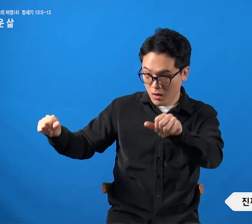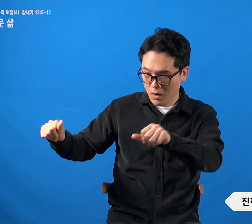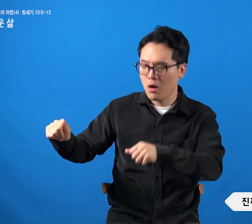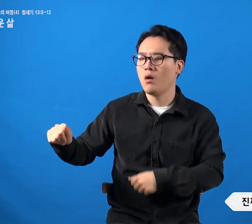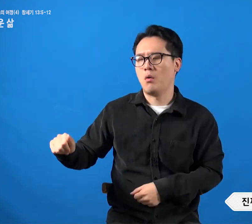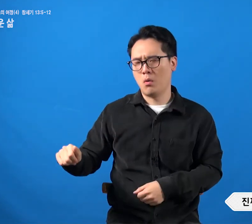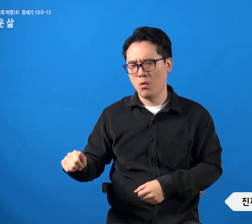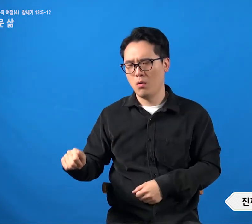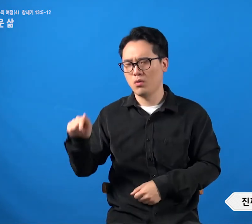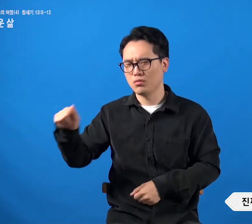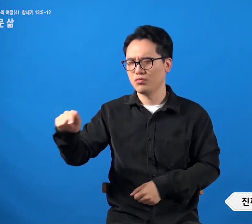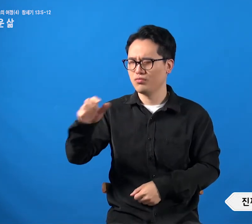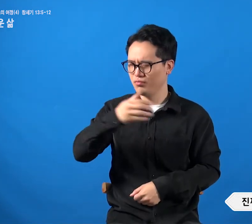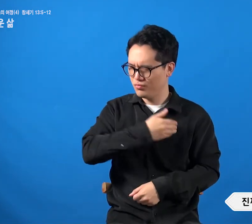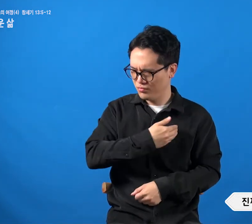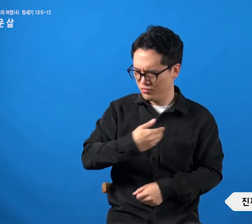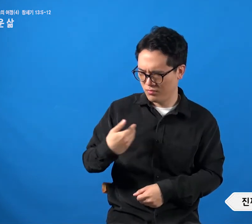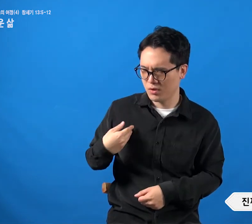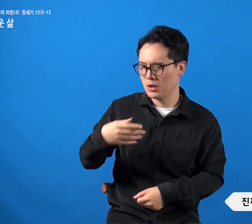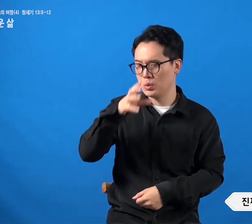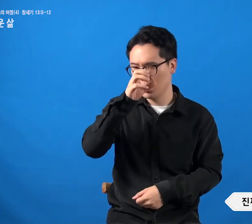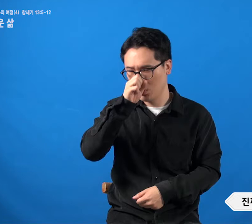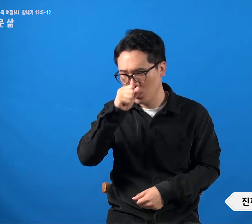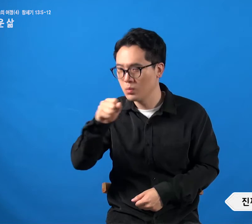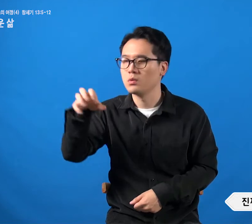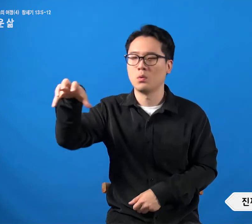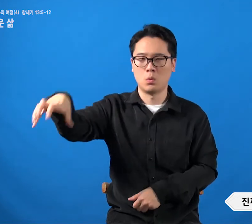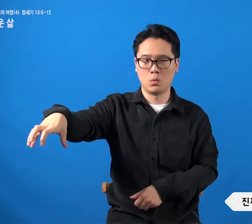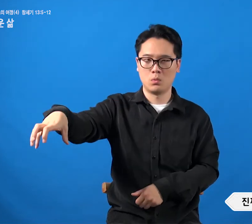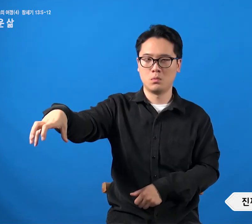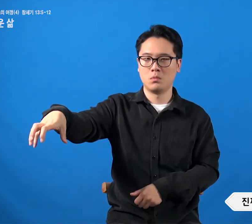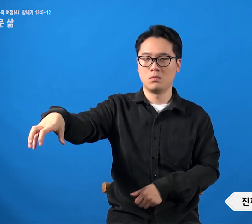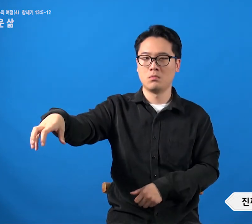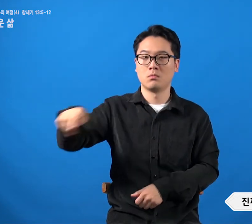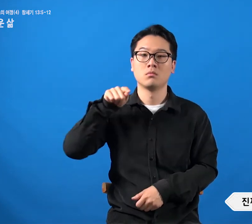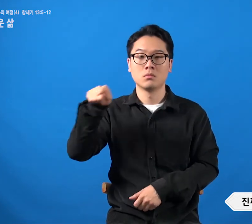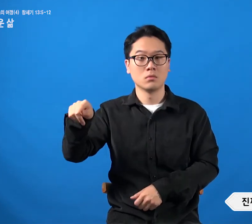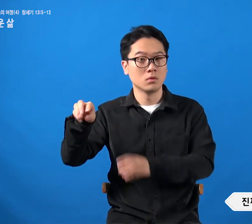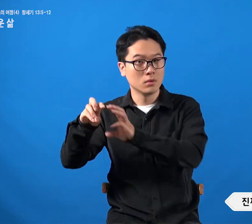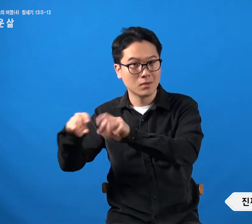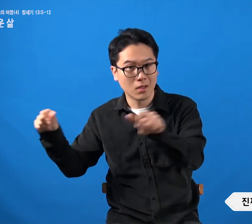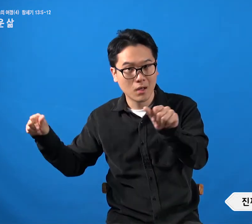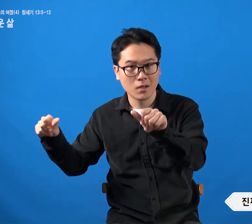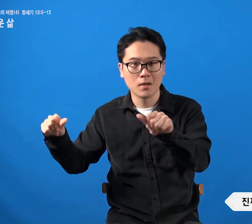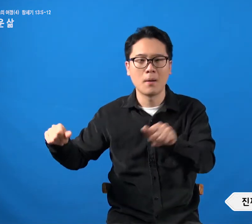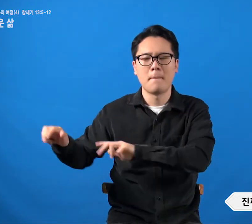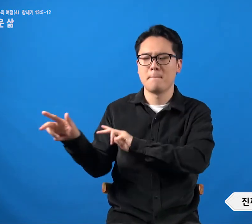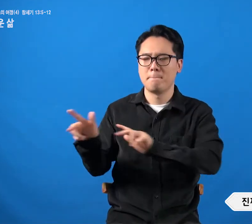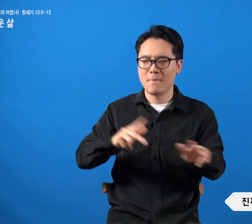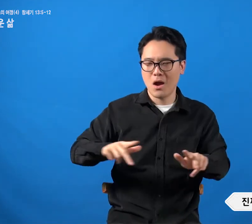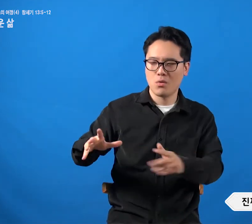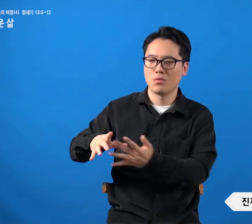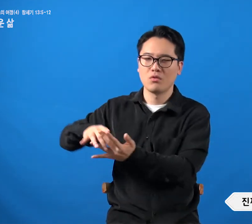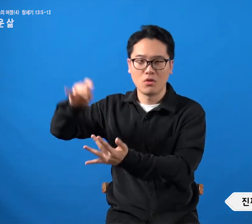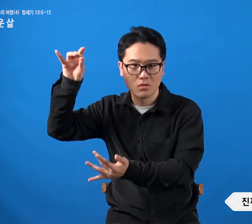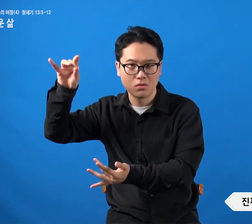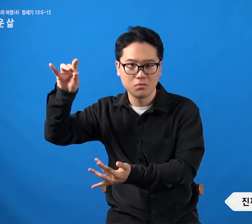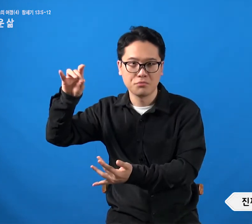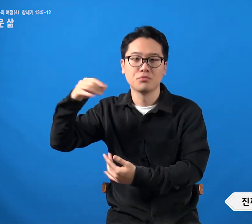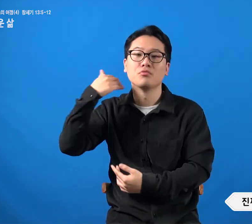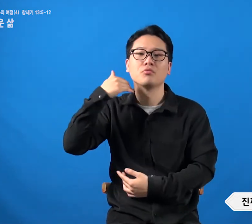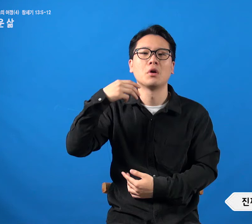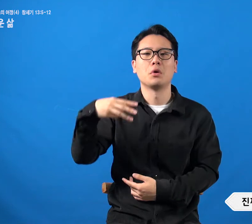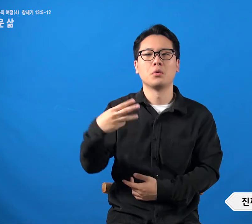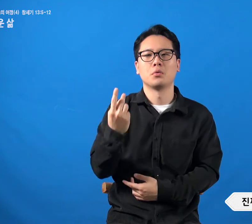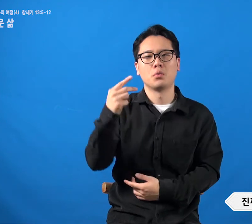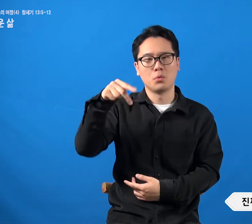시가가 어떻게 될 거라는 계산이 오는 그런 땅입니다. 그 땅을 바로 정합니다. 그런데 성경은 그것을